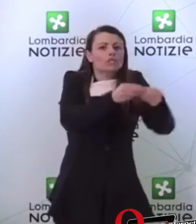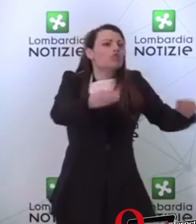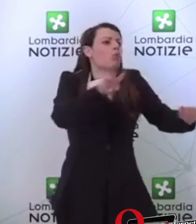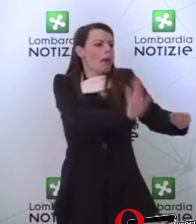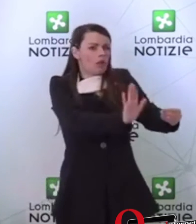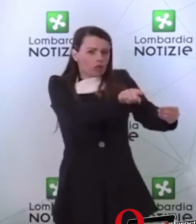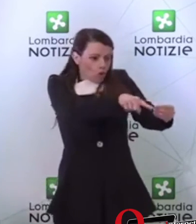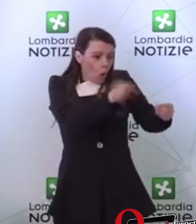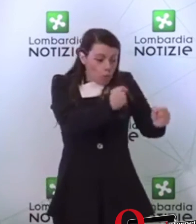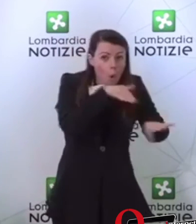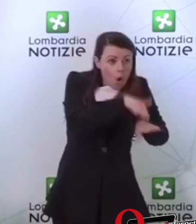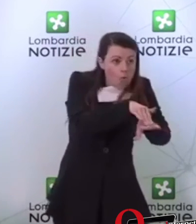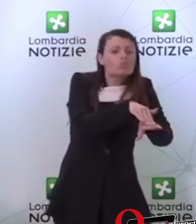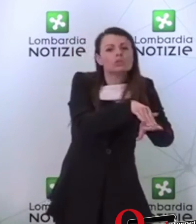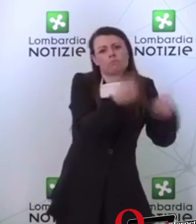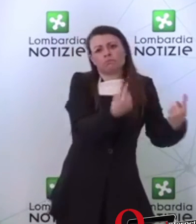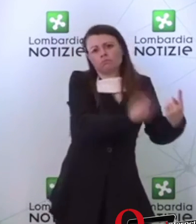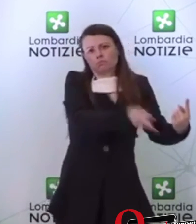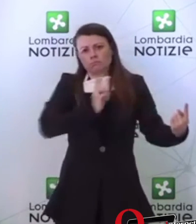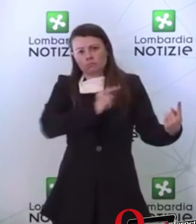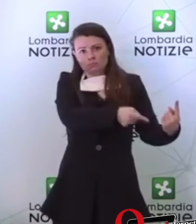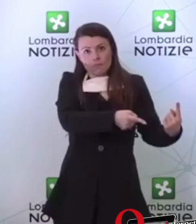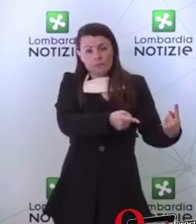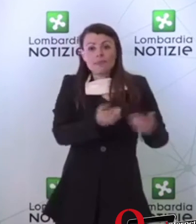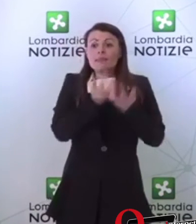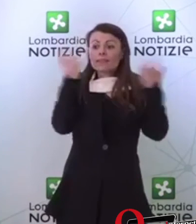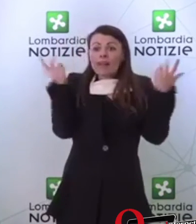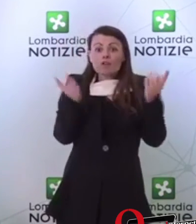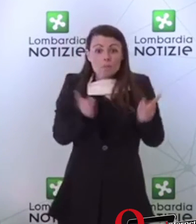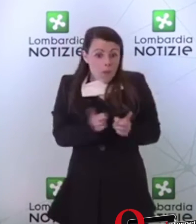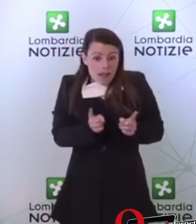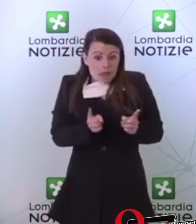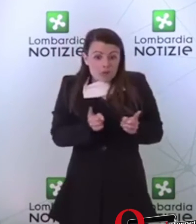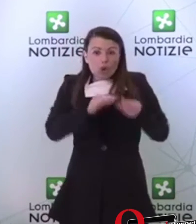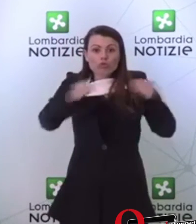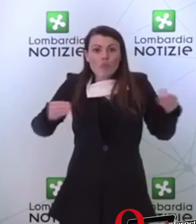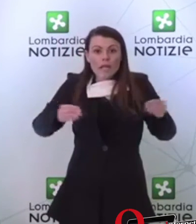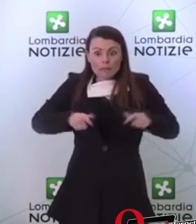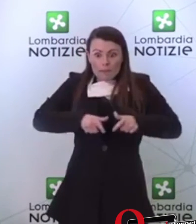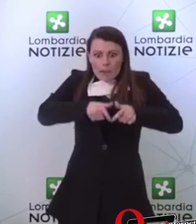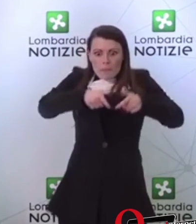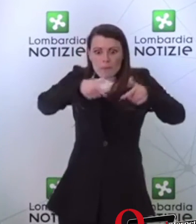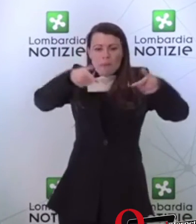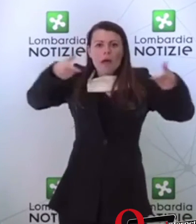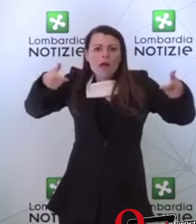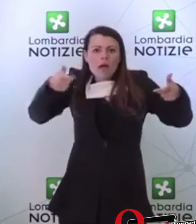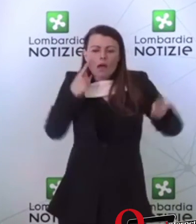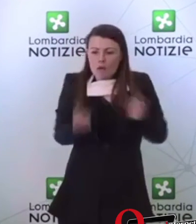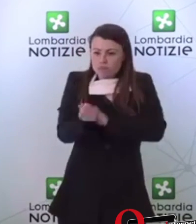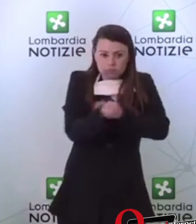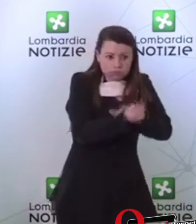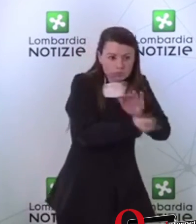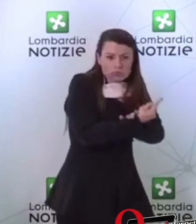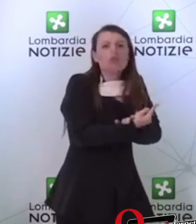strumento possa essere utilizzato. Più in questo momento se ne creano, e più la situazione è